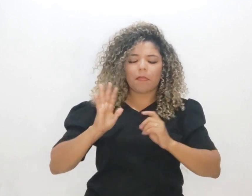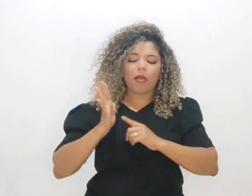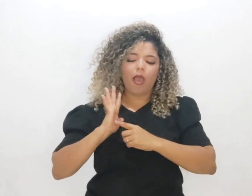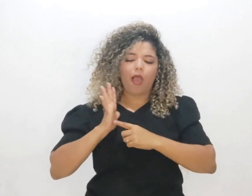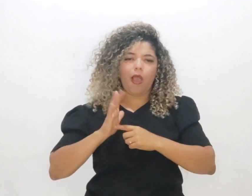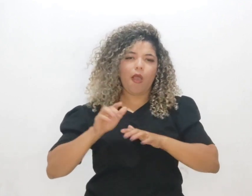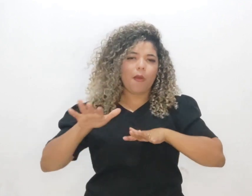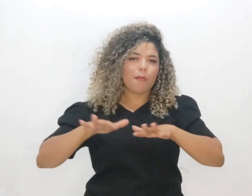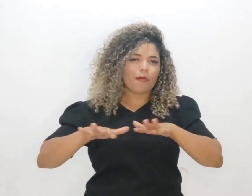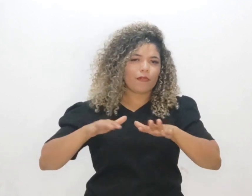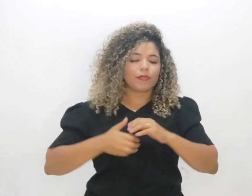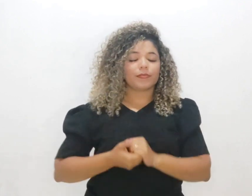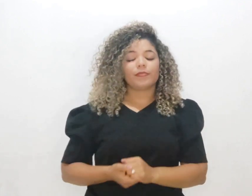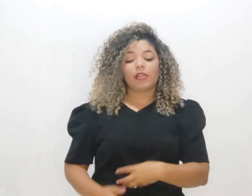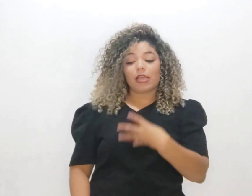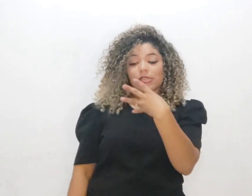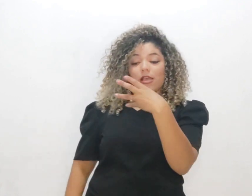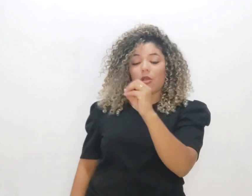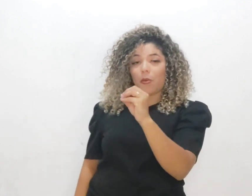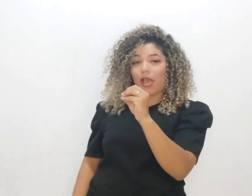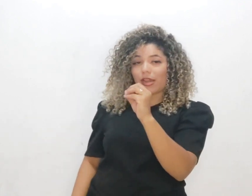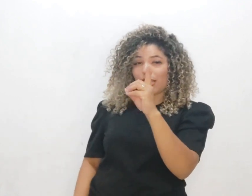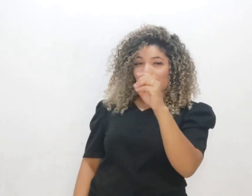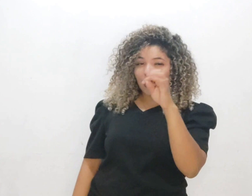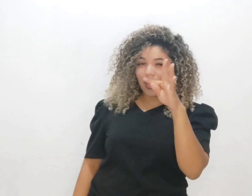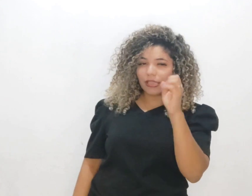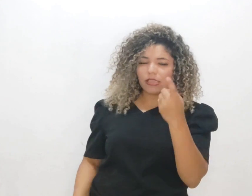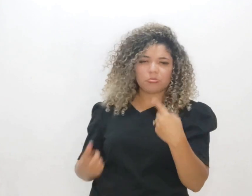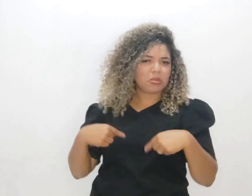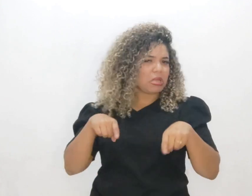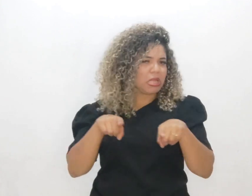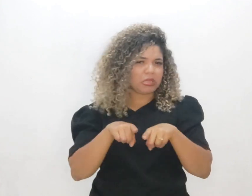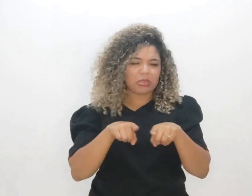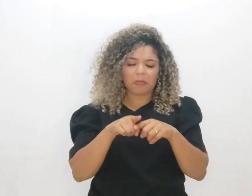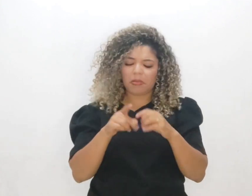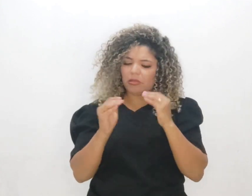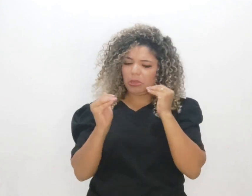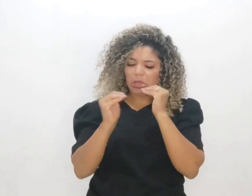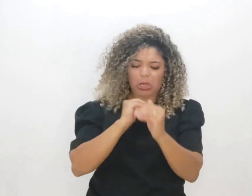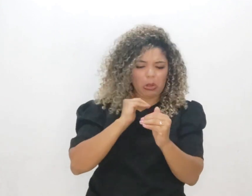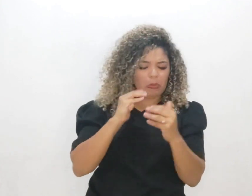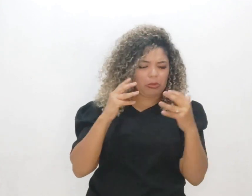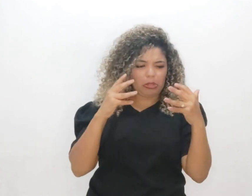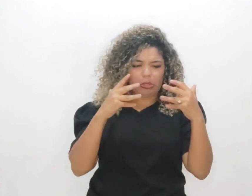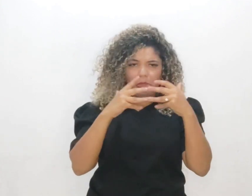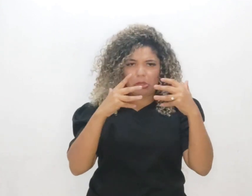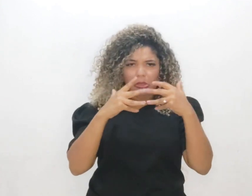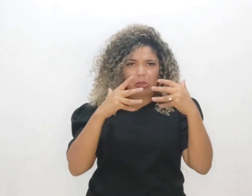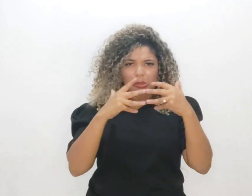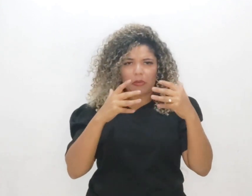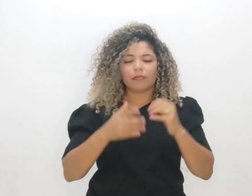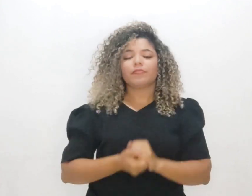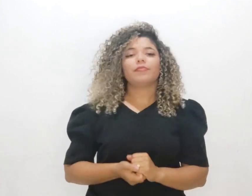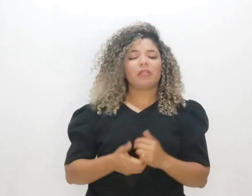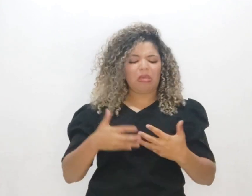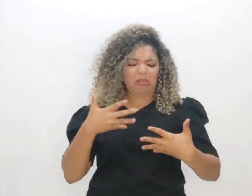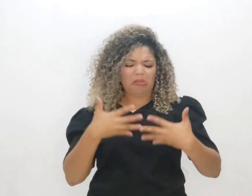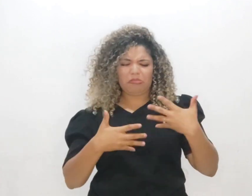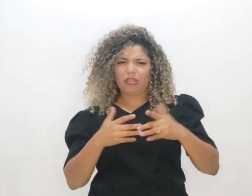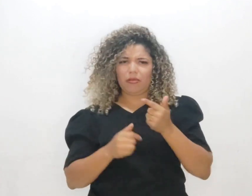A engrenagem de 40 dentes junto com a 16 também não são compatíveis para essa barra inicialmente. Nesse caso,